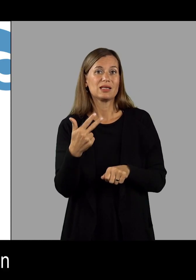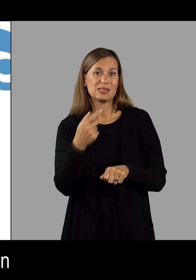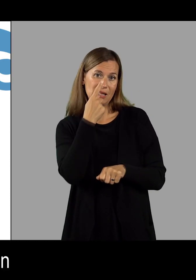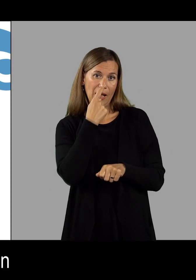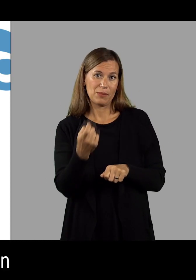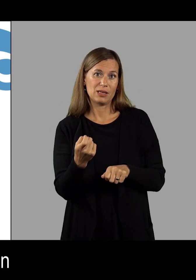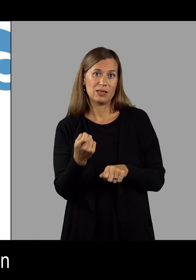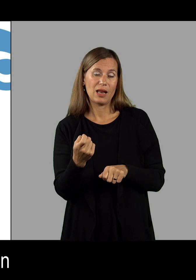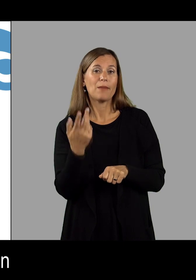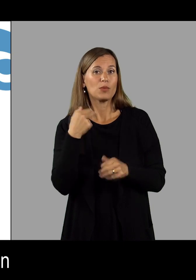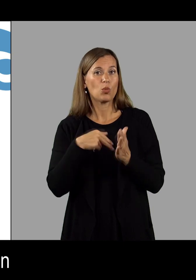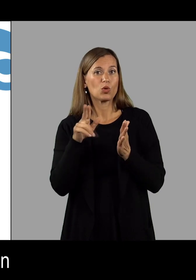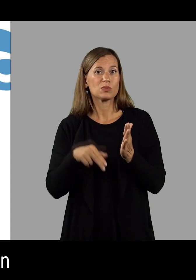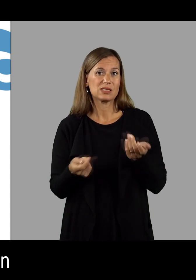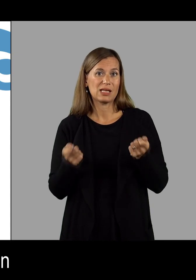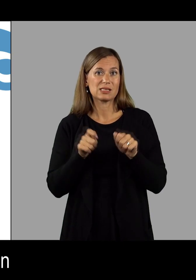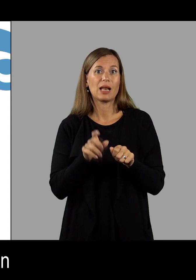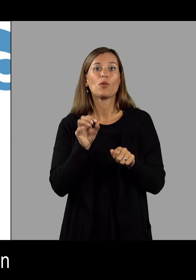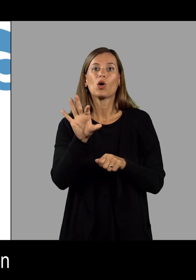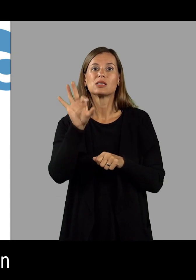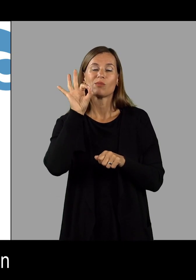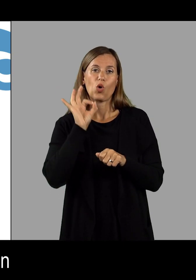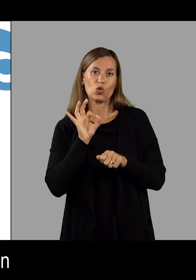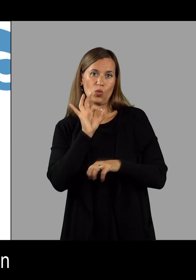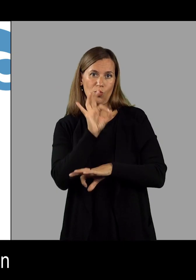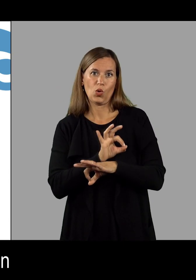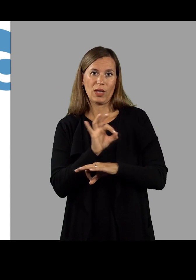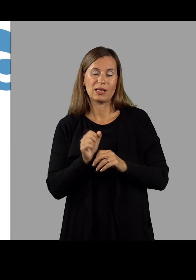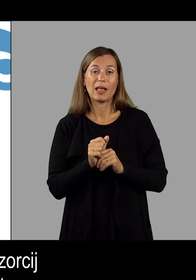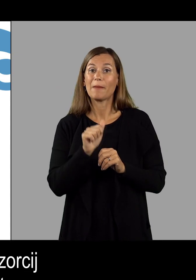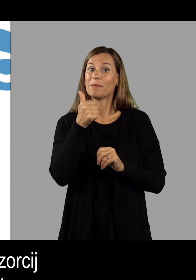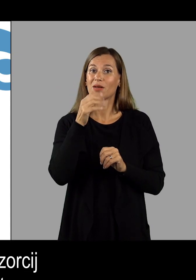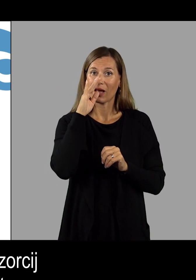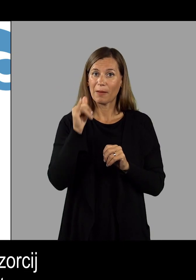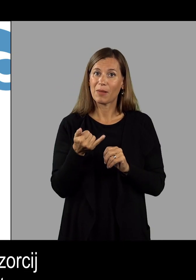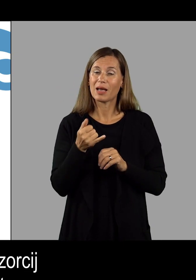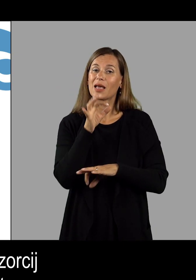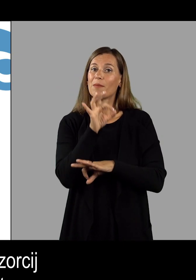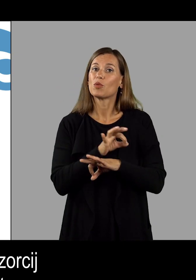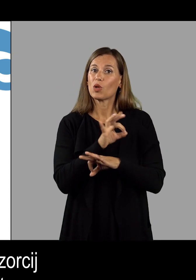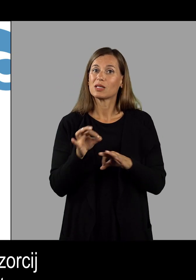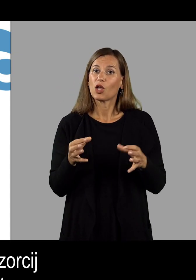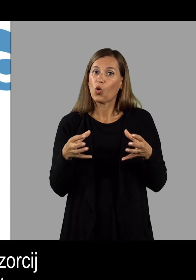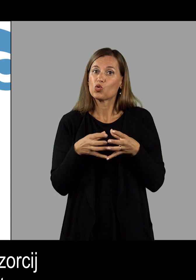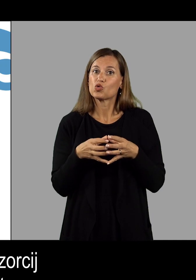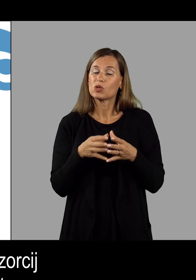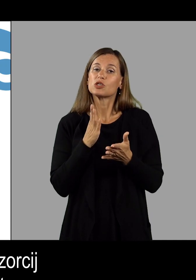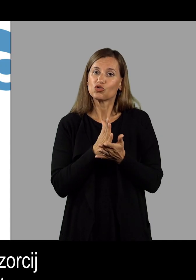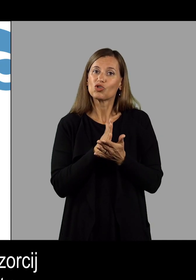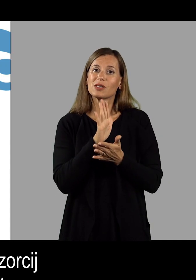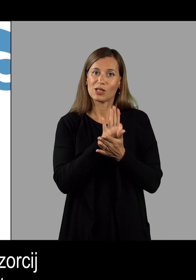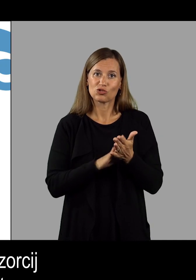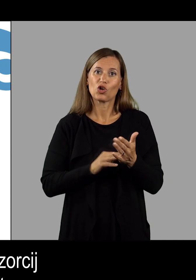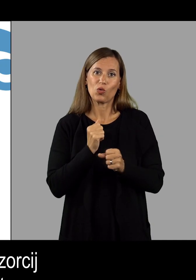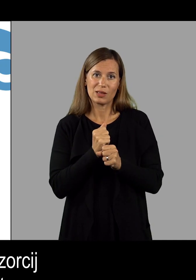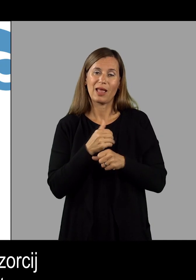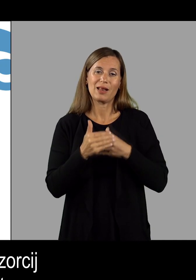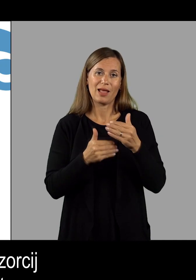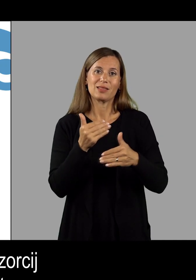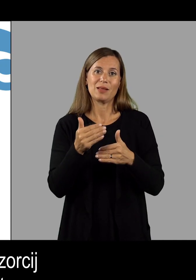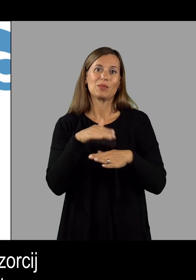manjše spremembe, ki so bile nujne za uspešno izvedbo same operacije. 12. februarja se